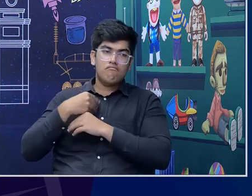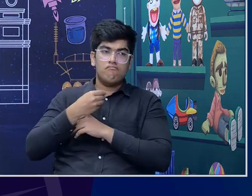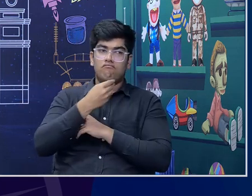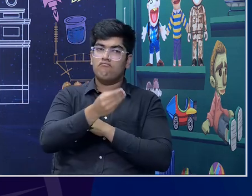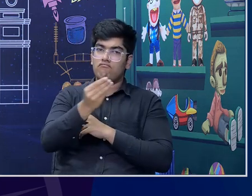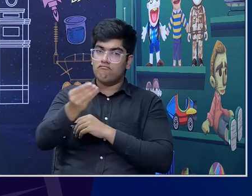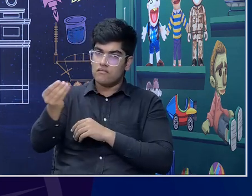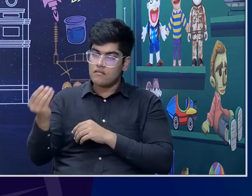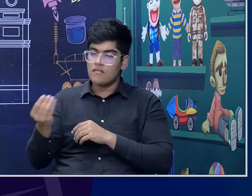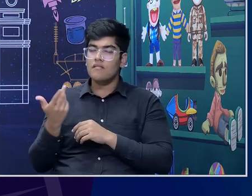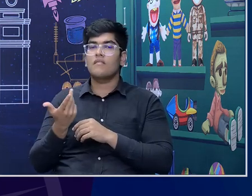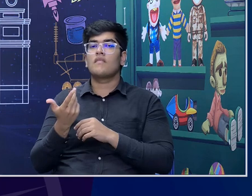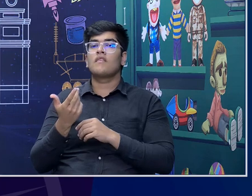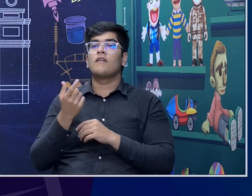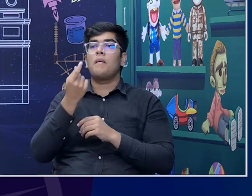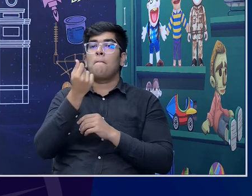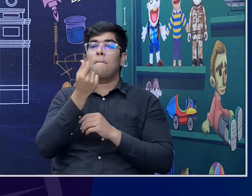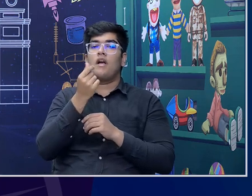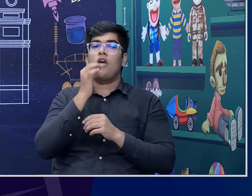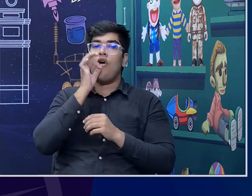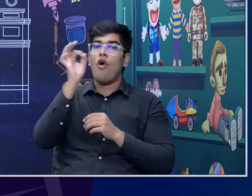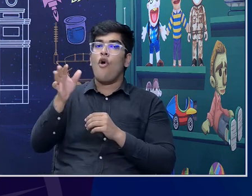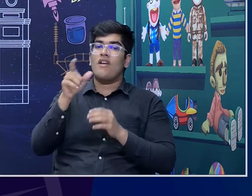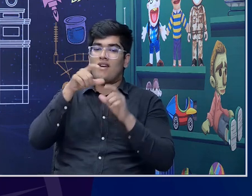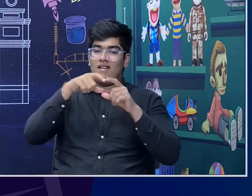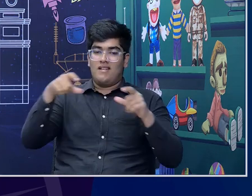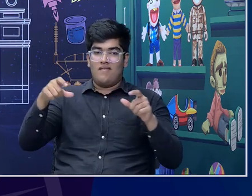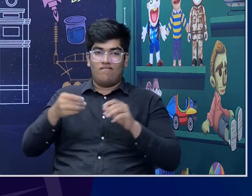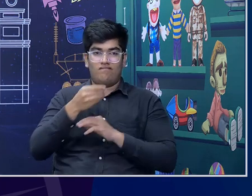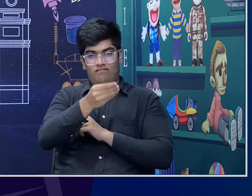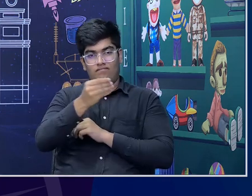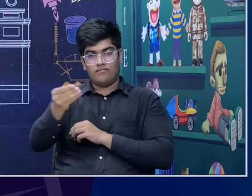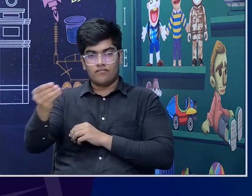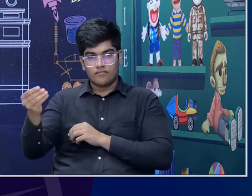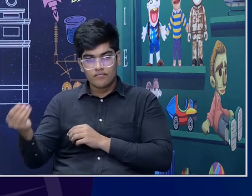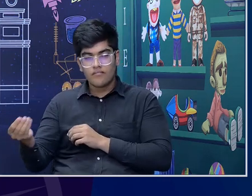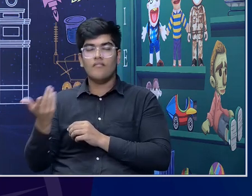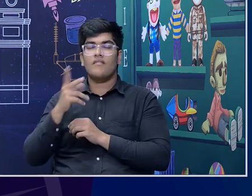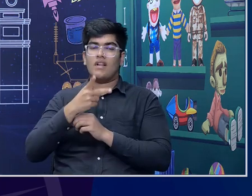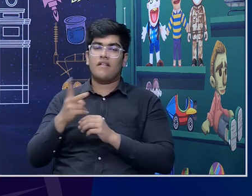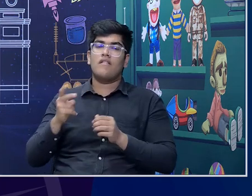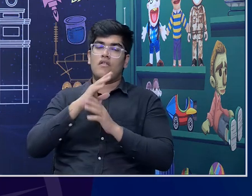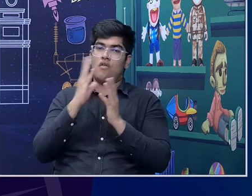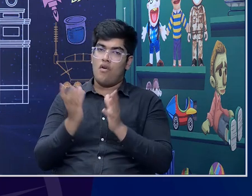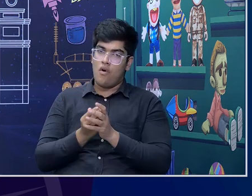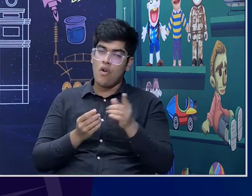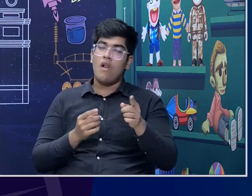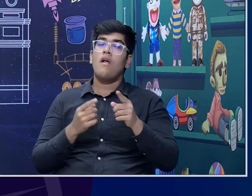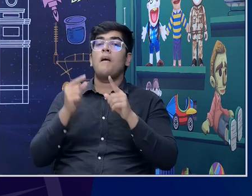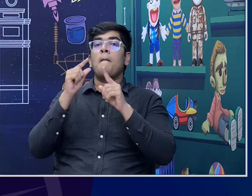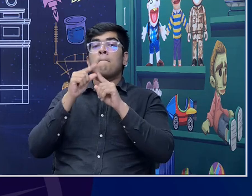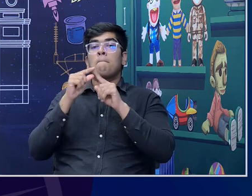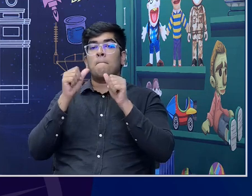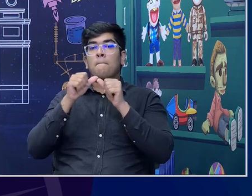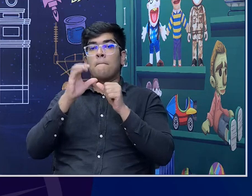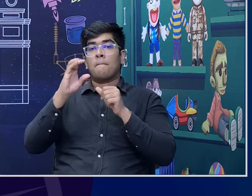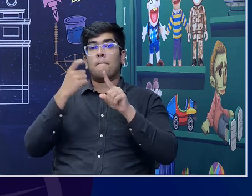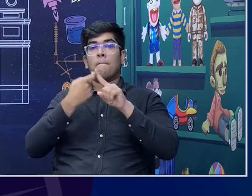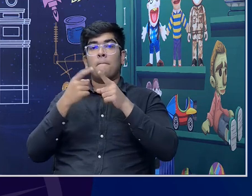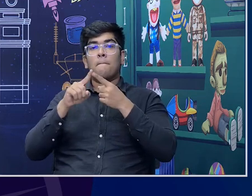रिजिस्ट्री, जैसे स्थे मैंटें होते हैं वो घर गर जाके देने होते हैं और ये सब काम पेकर्च भी करते हैं और ग्रामें